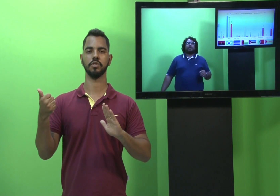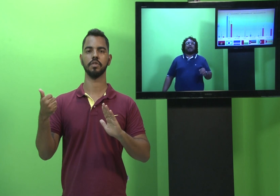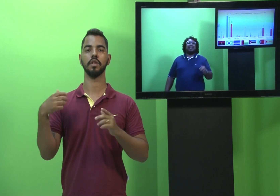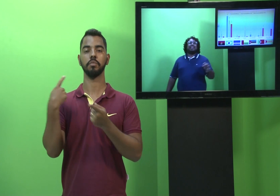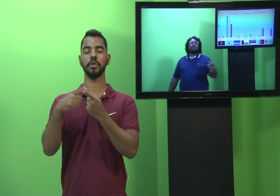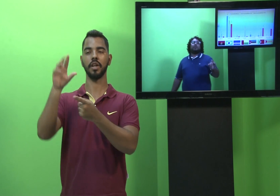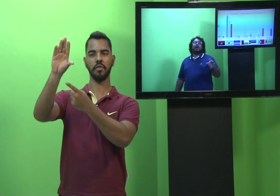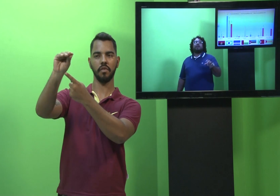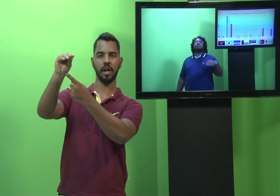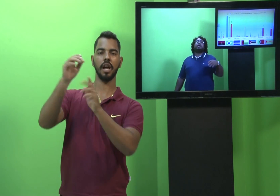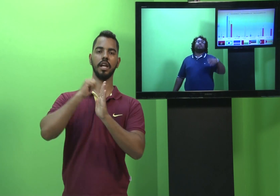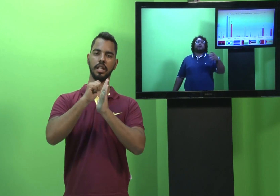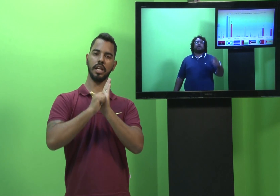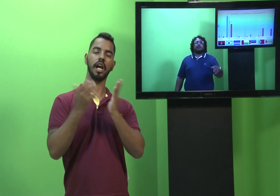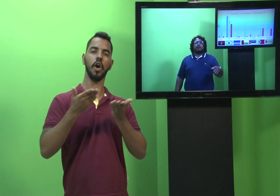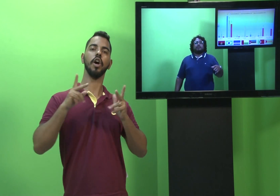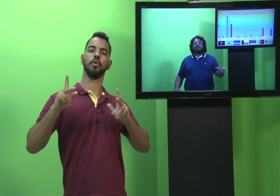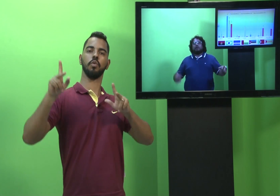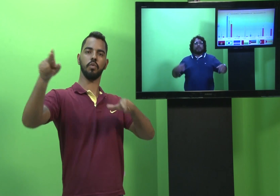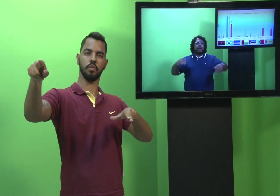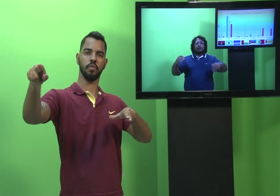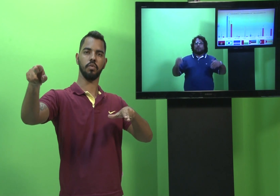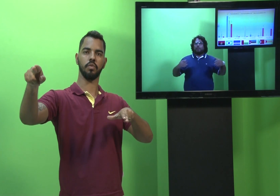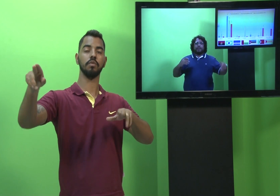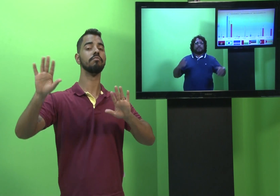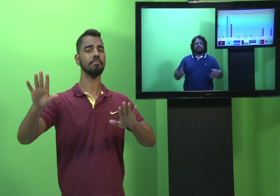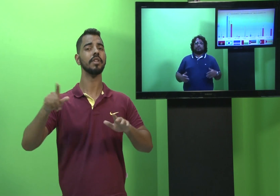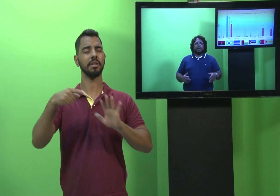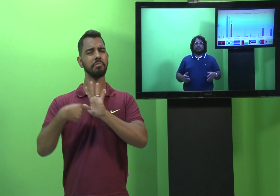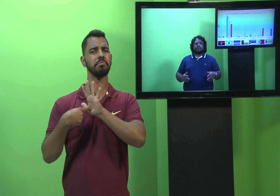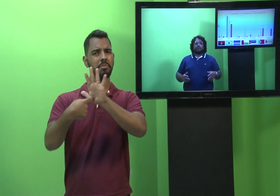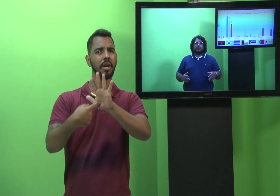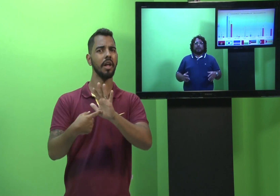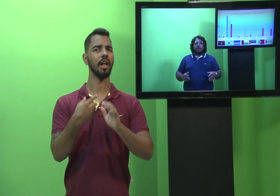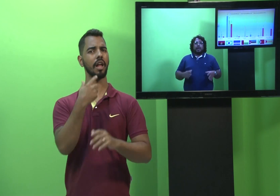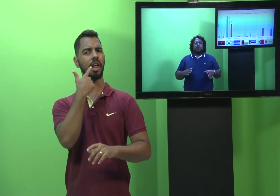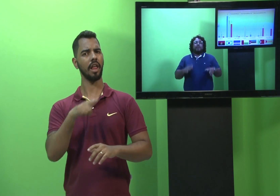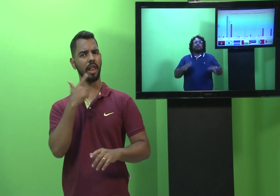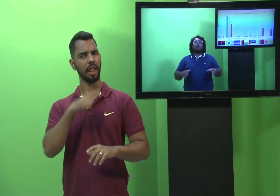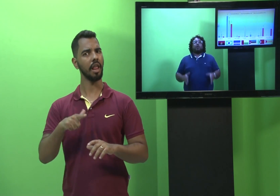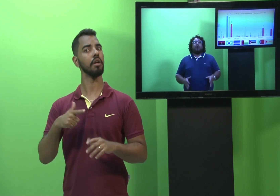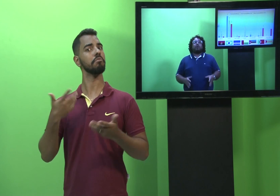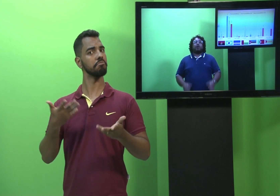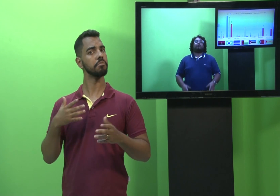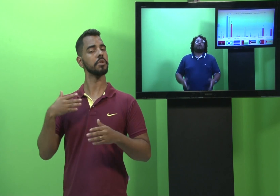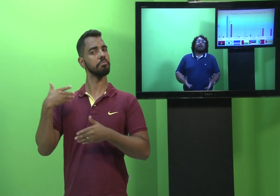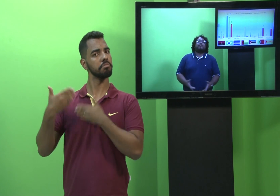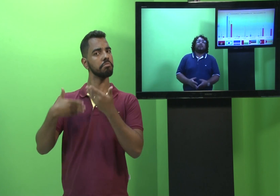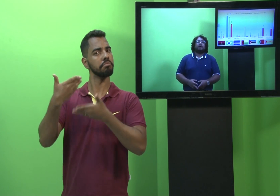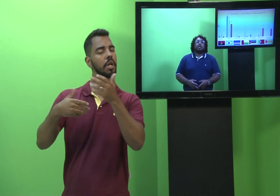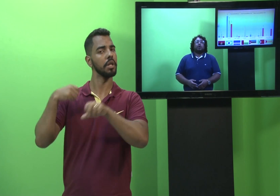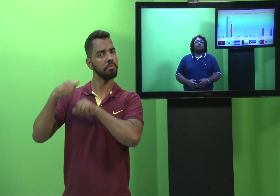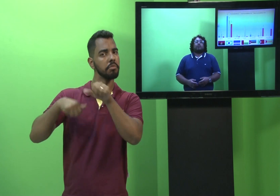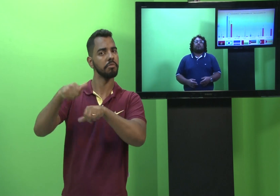que a língua é dinâmica e se altera com o passar dos tempos. O mesmo ocorre com a ortografia,